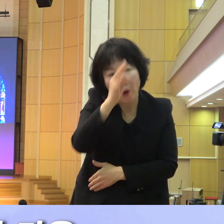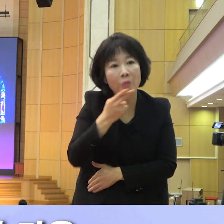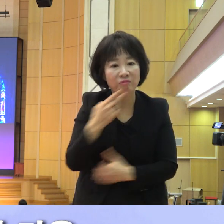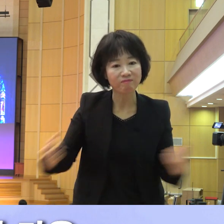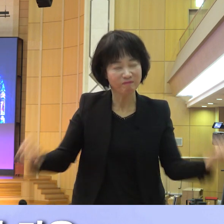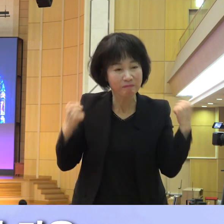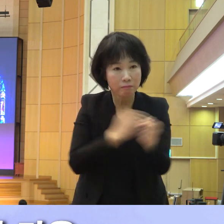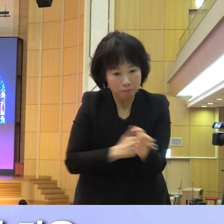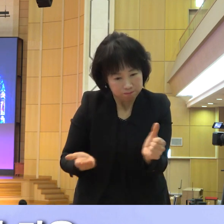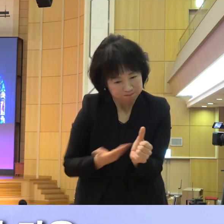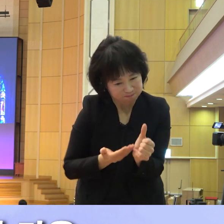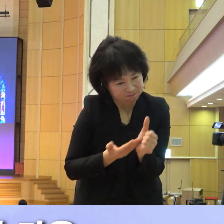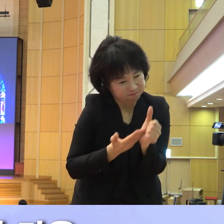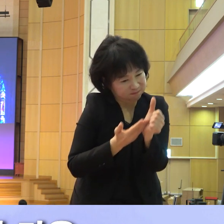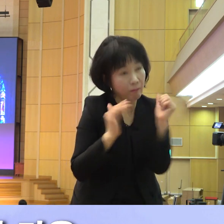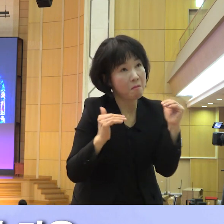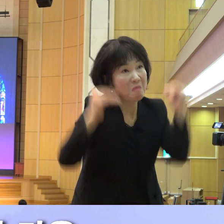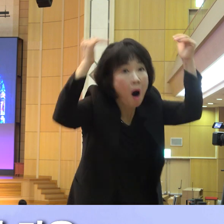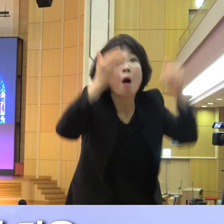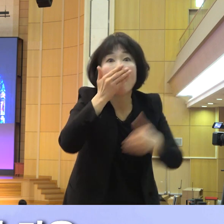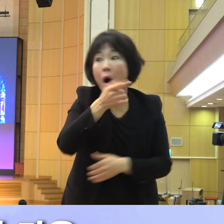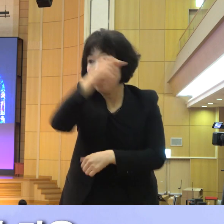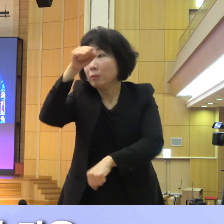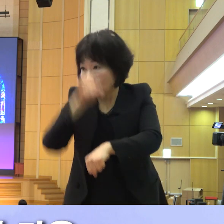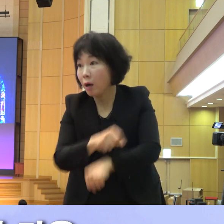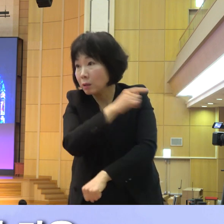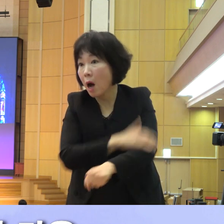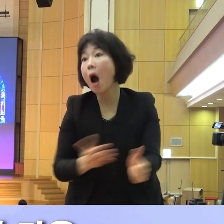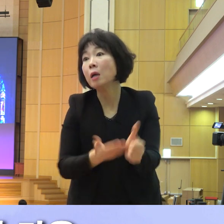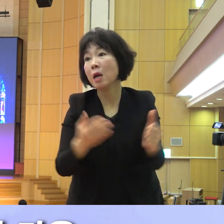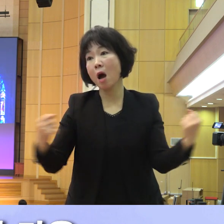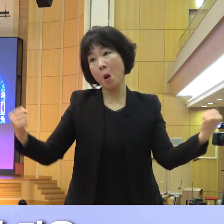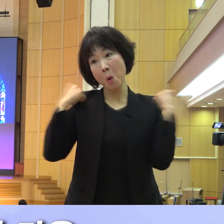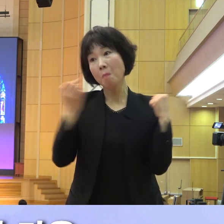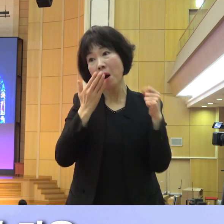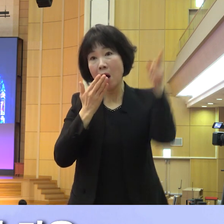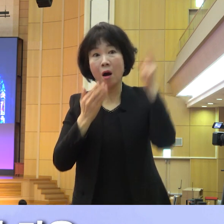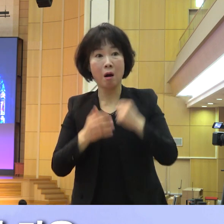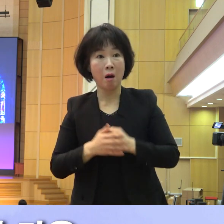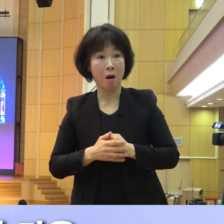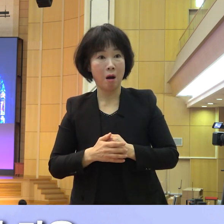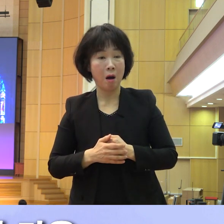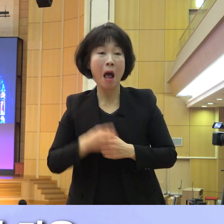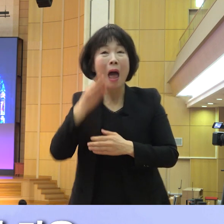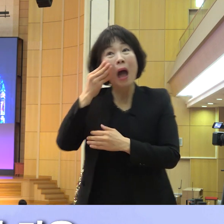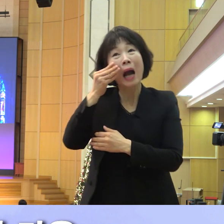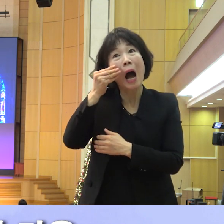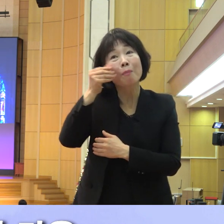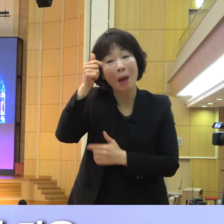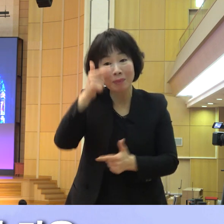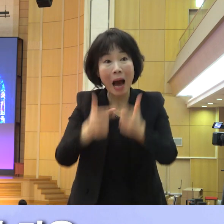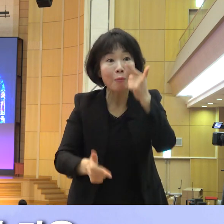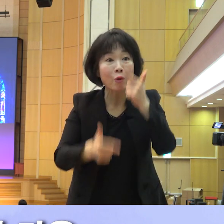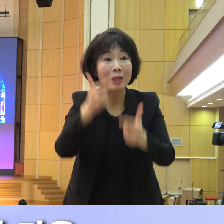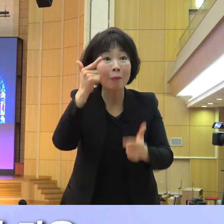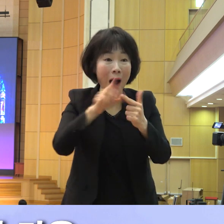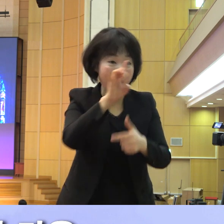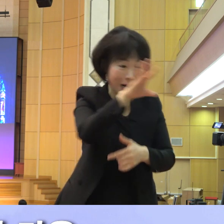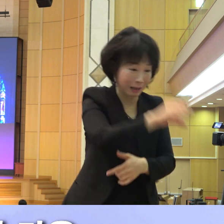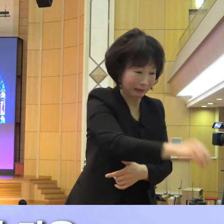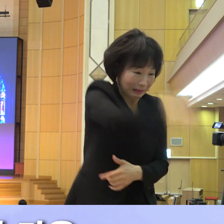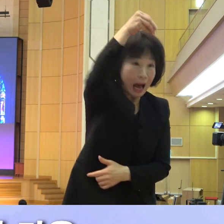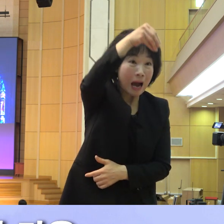자라고 심지어 어린 감람나무를 뽑아가지고 저쪽에